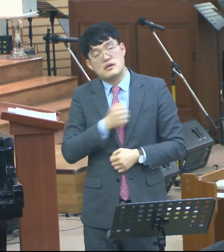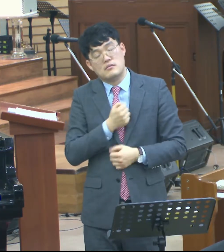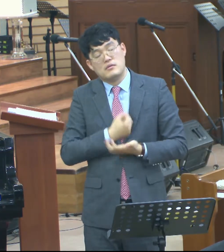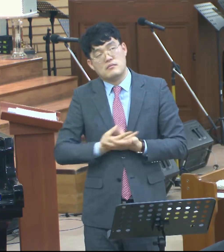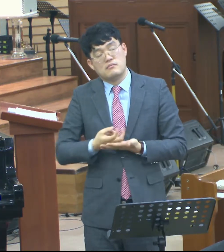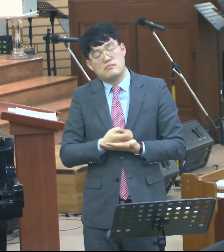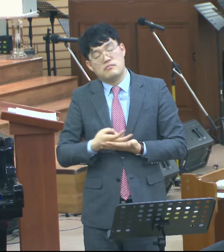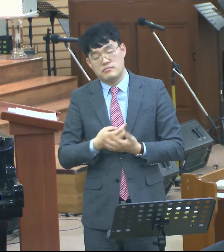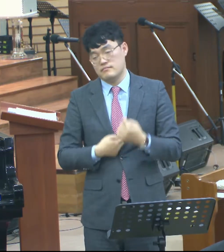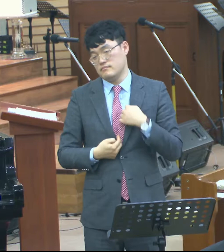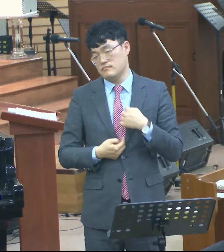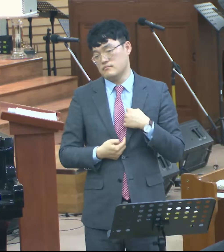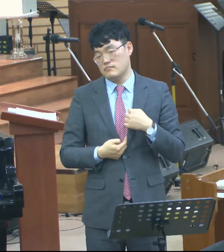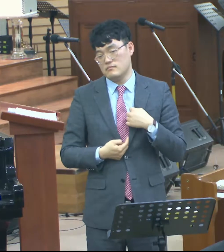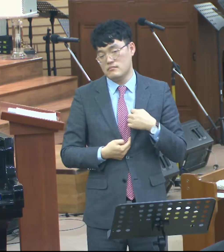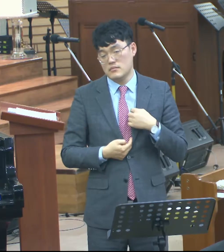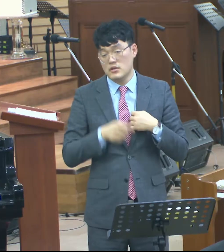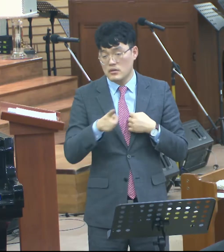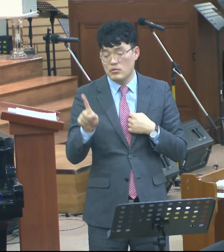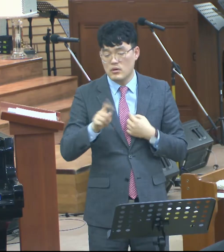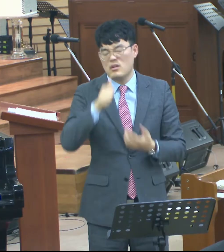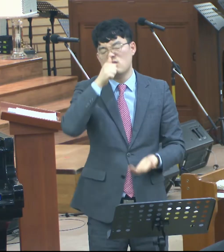그게 굉장히 큰 죄성이에요.